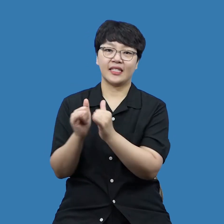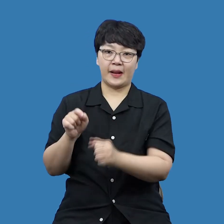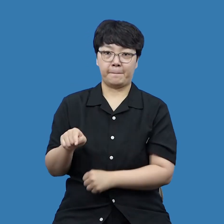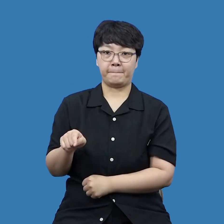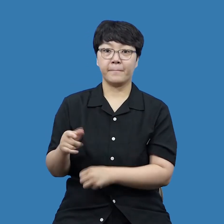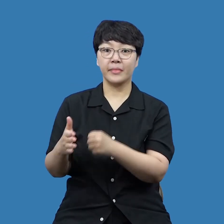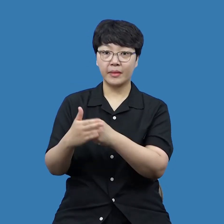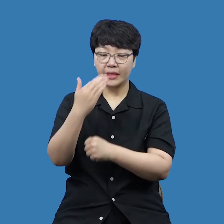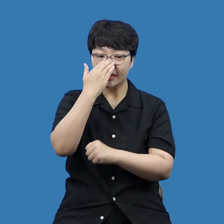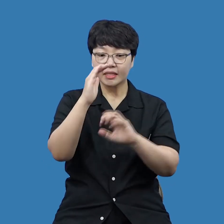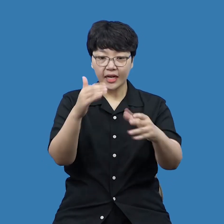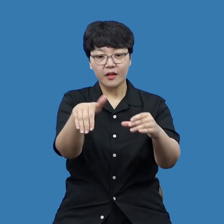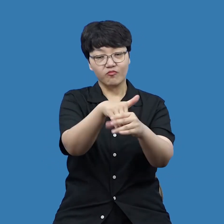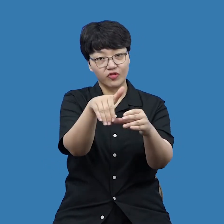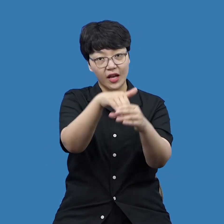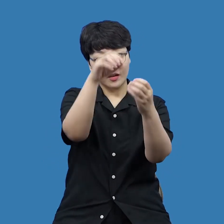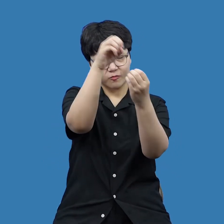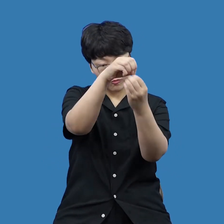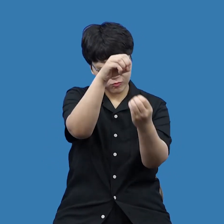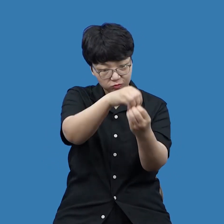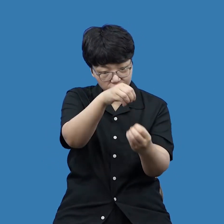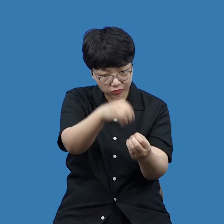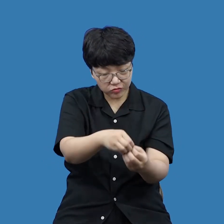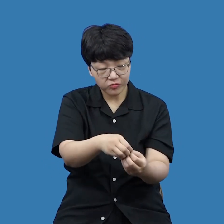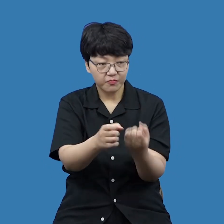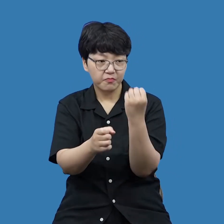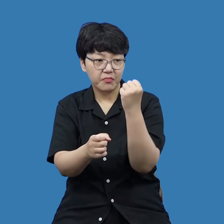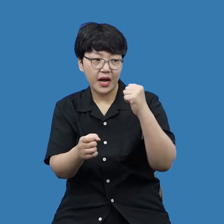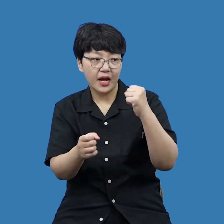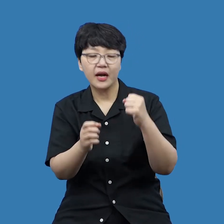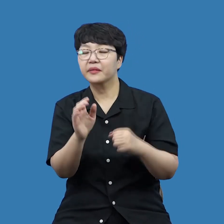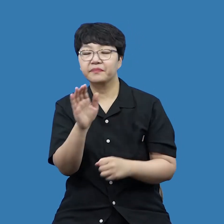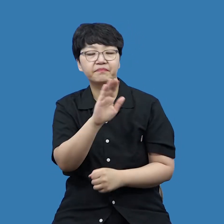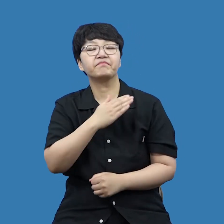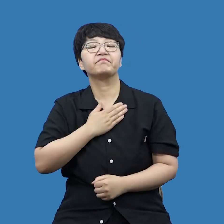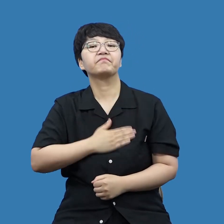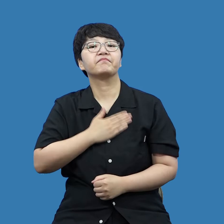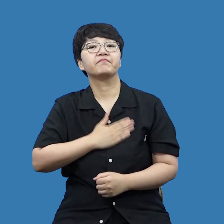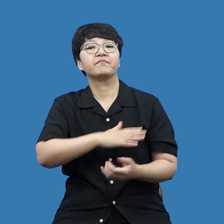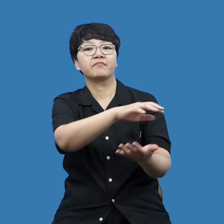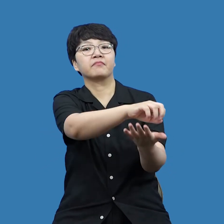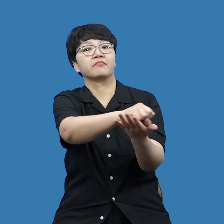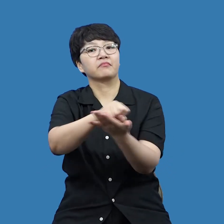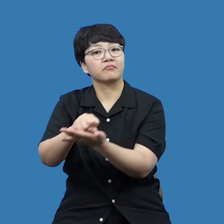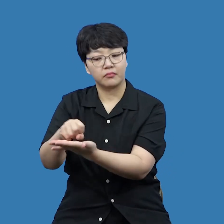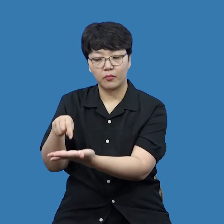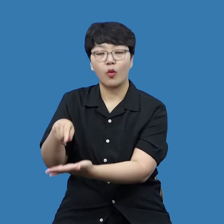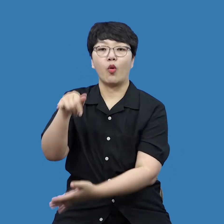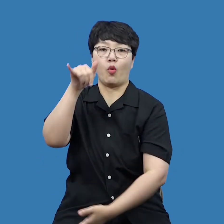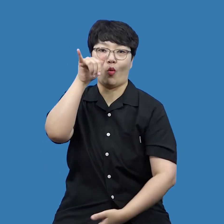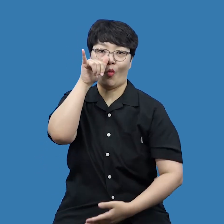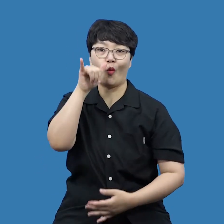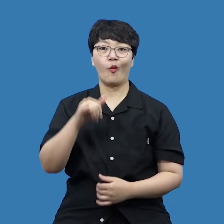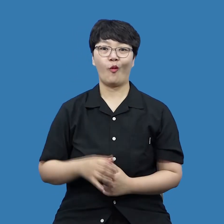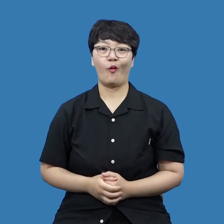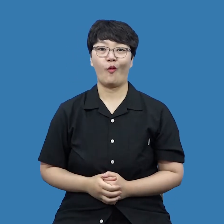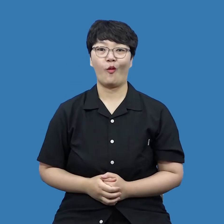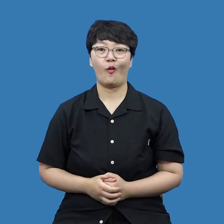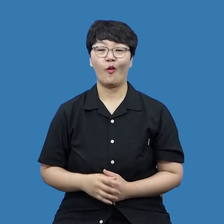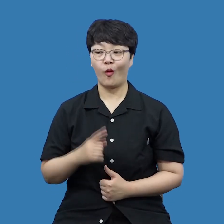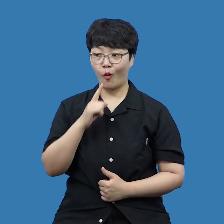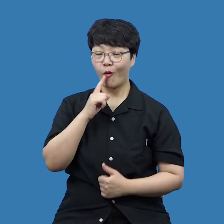문화가 요구하고 유대 율법이 요구하는 바를 대부분 그대로 순종하십니다.